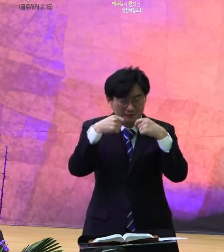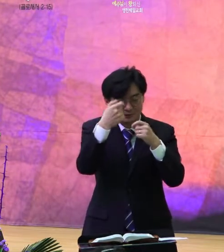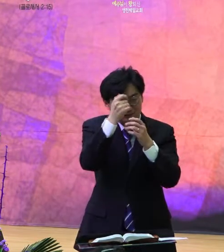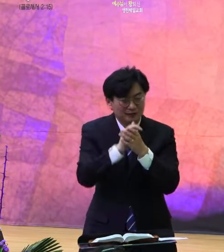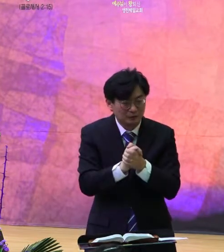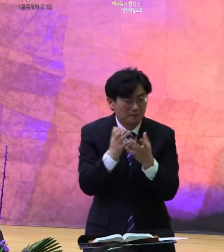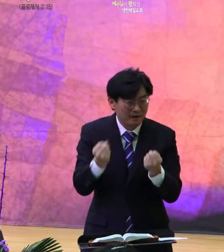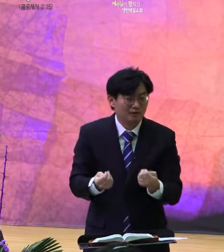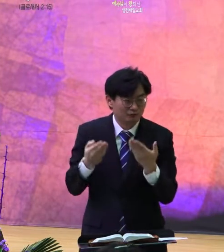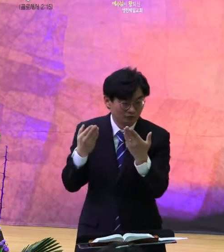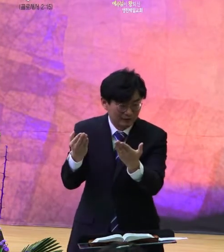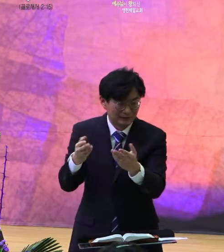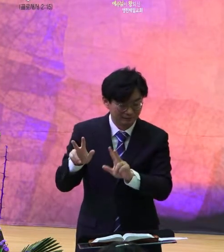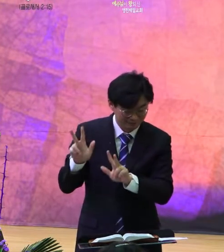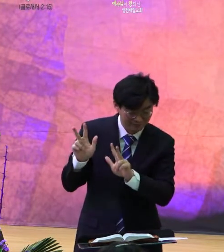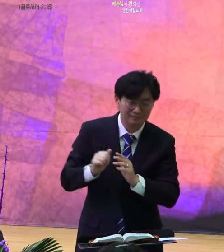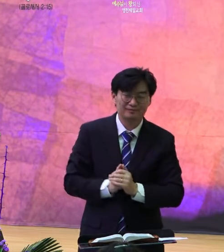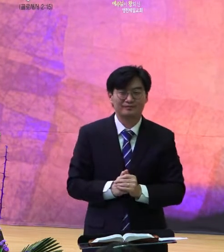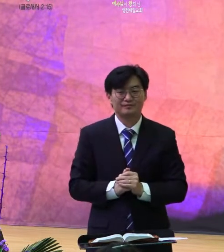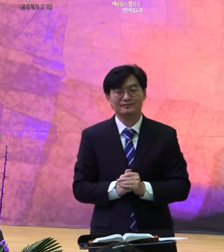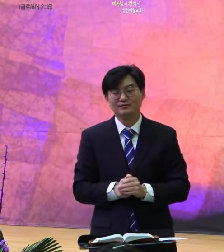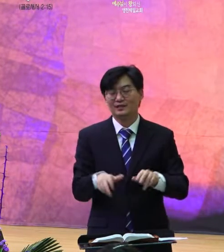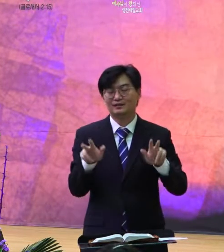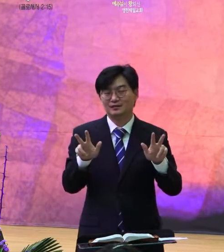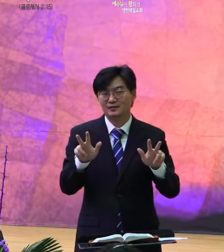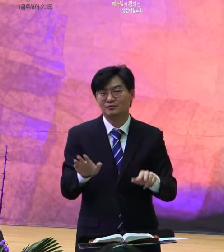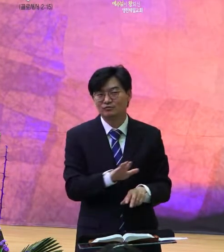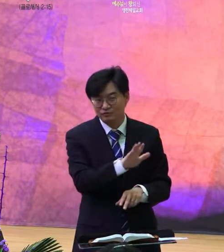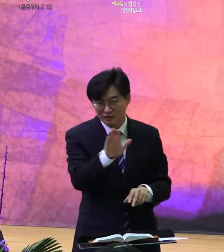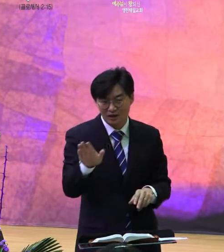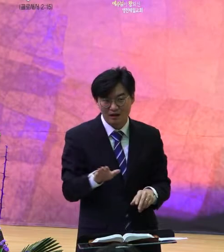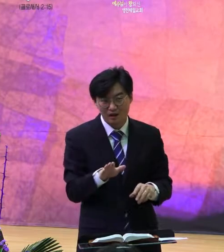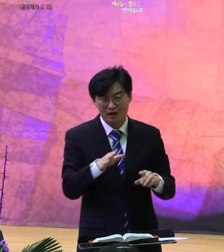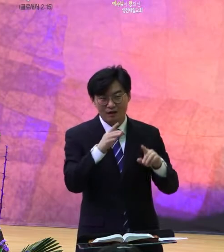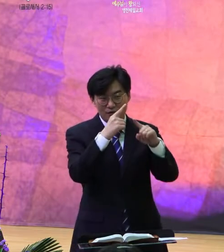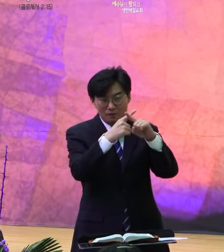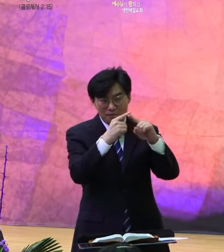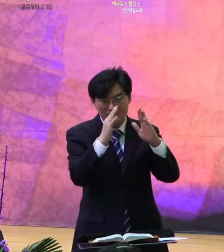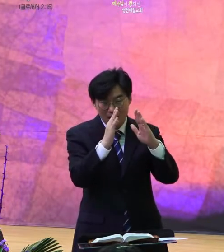오늘 우리에게도 십자가를 볼 때마다 감동이 있어야 합니다.